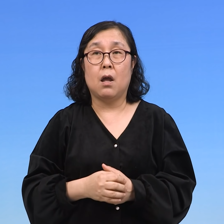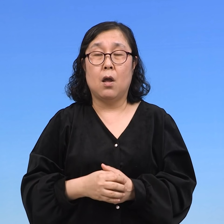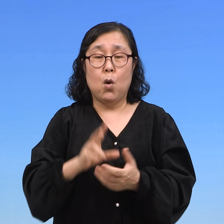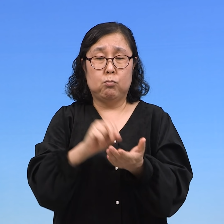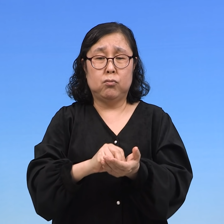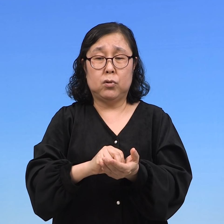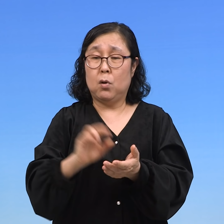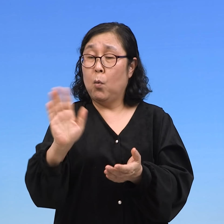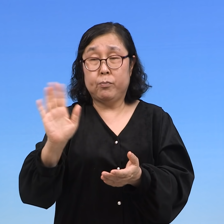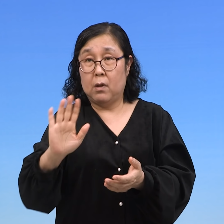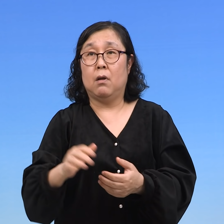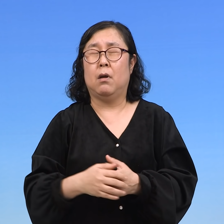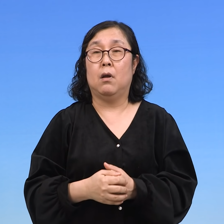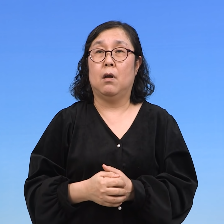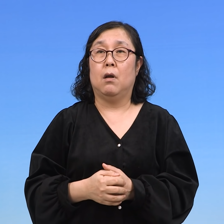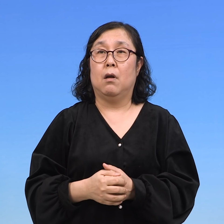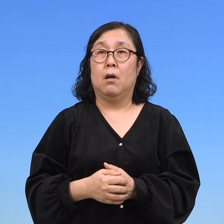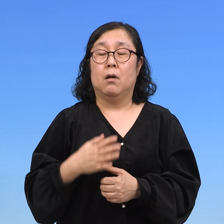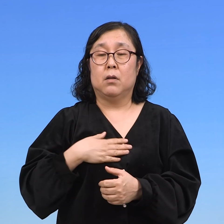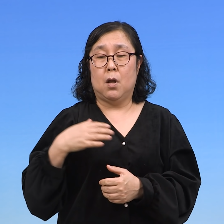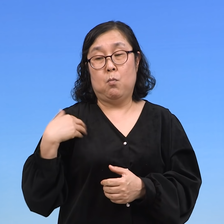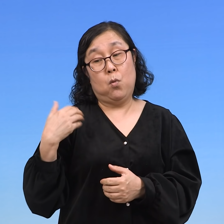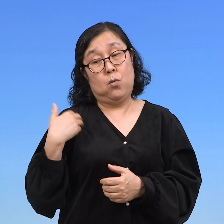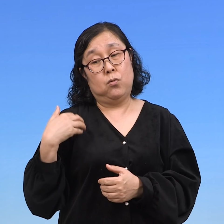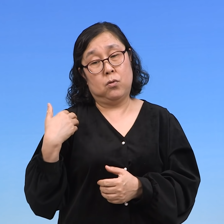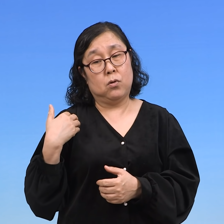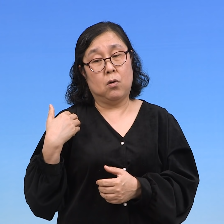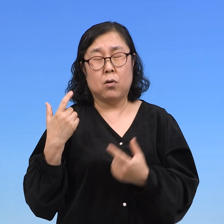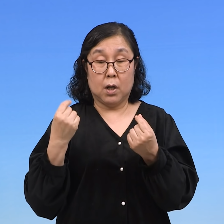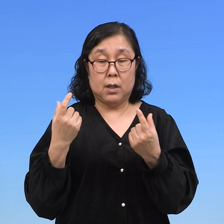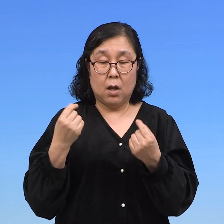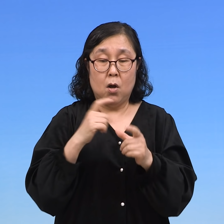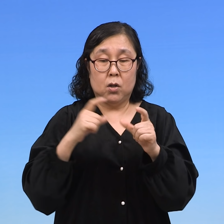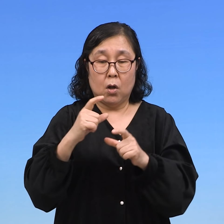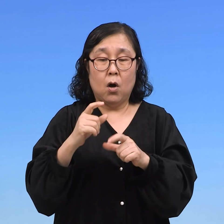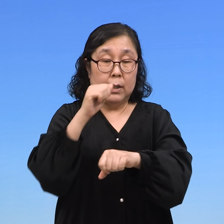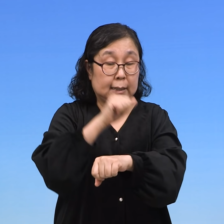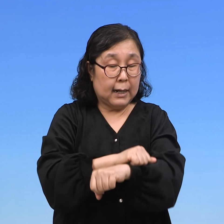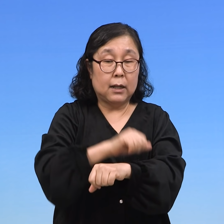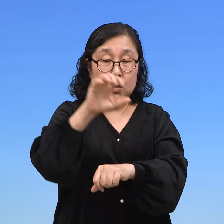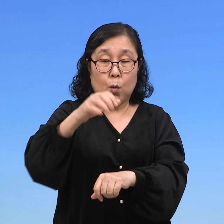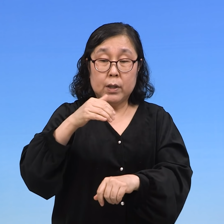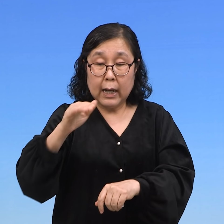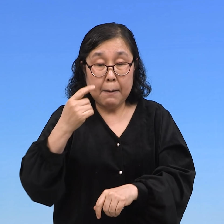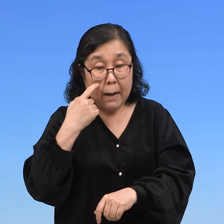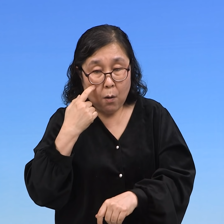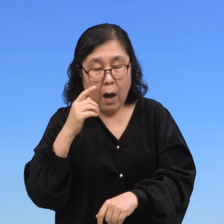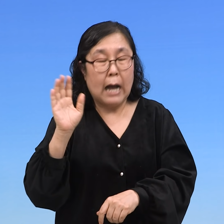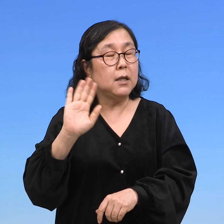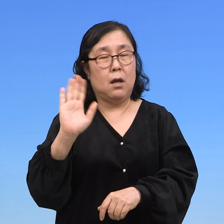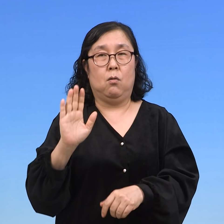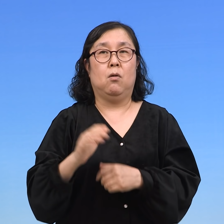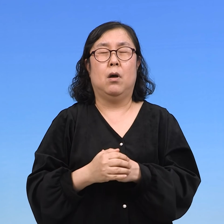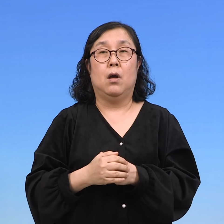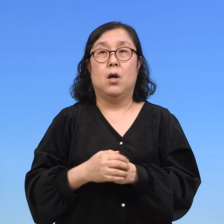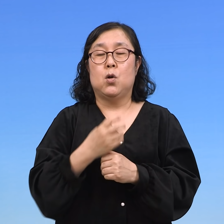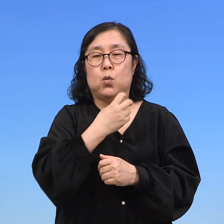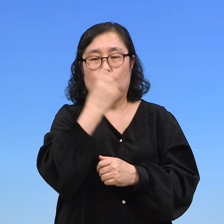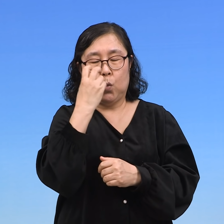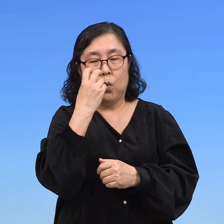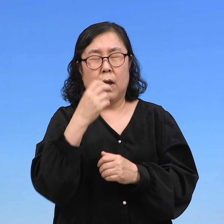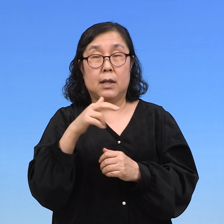내가 모르는 부분인 것 같은데요 더 큰 데 가보세요 더 잘하는 데 가보세요 그래야 정상인 것 같은데 이